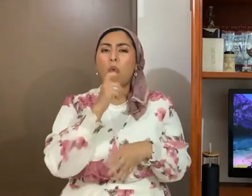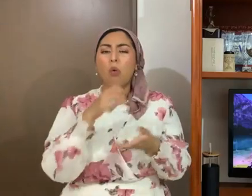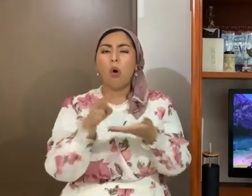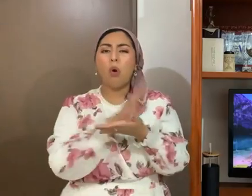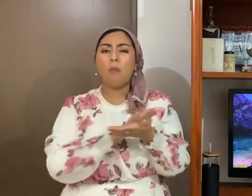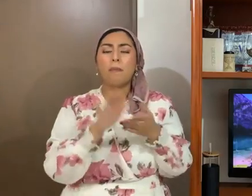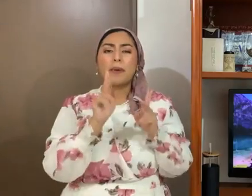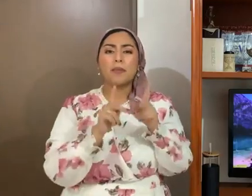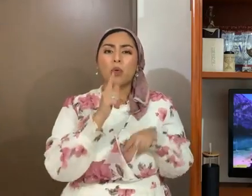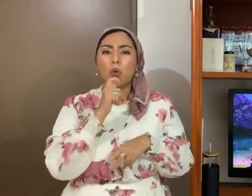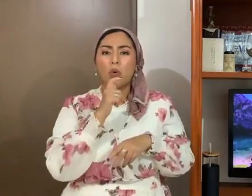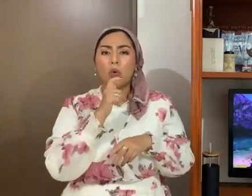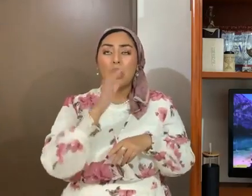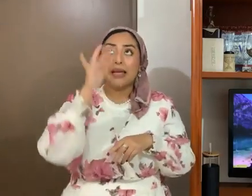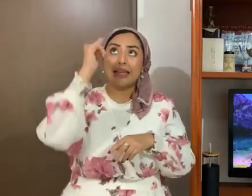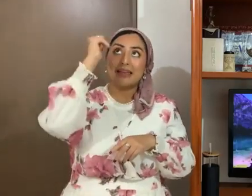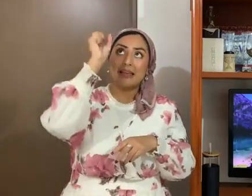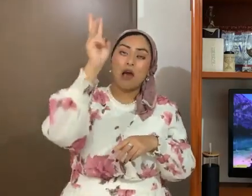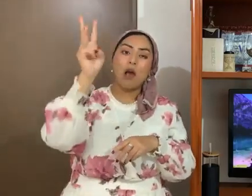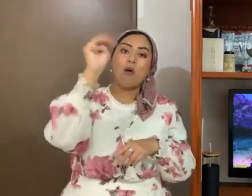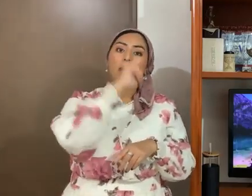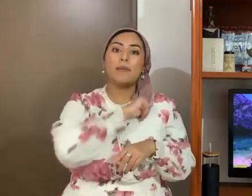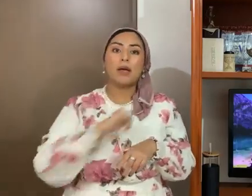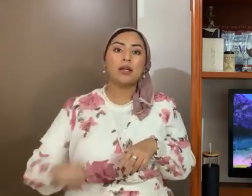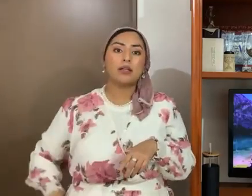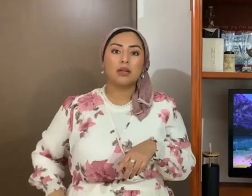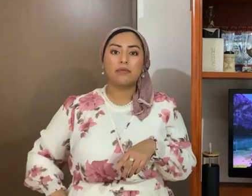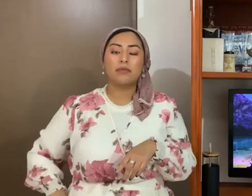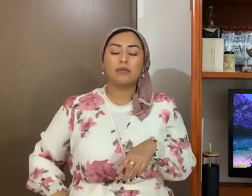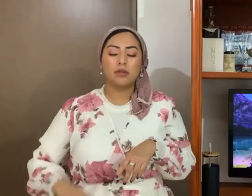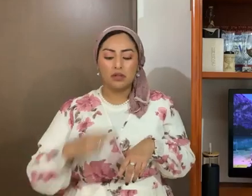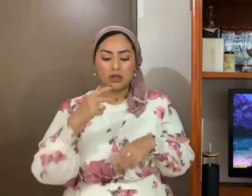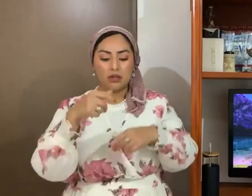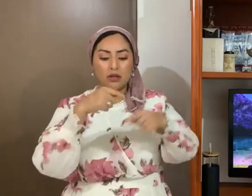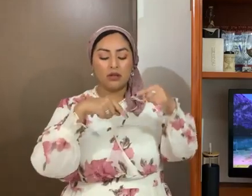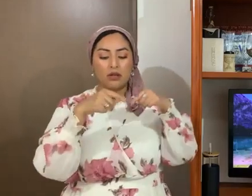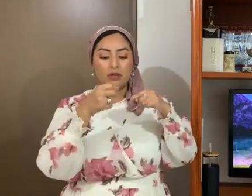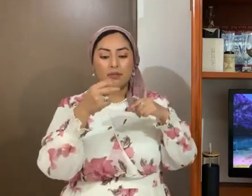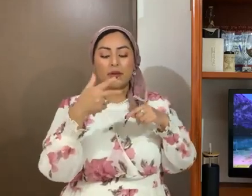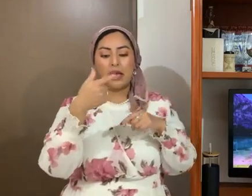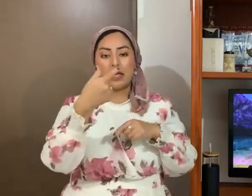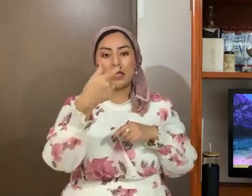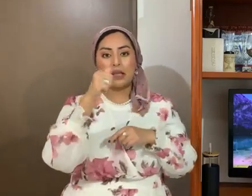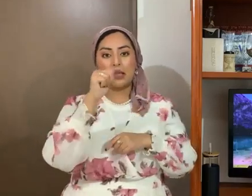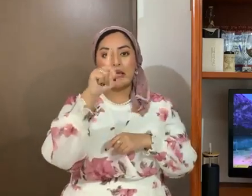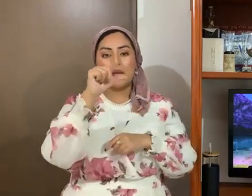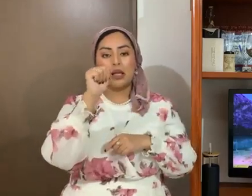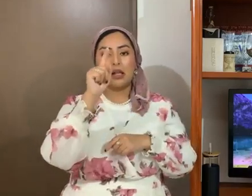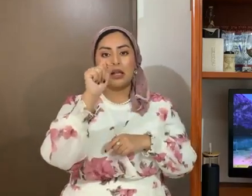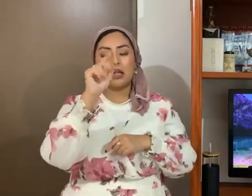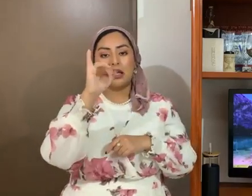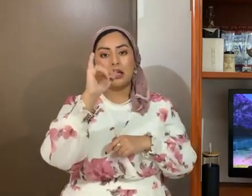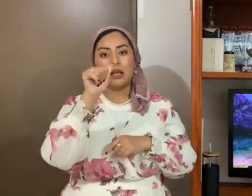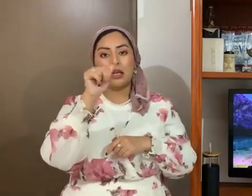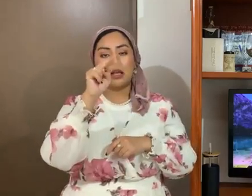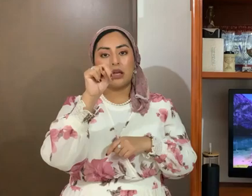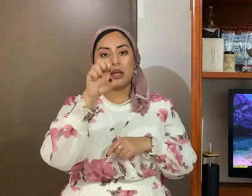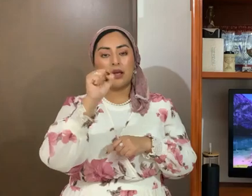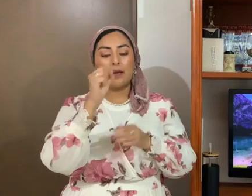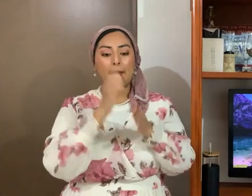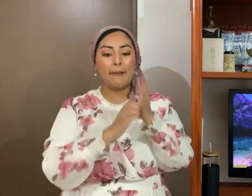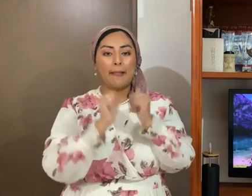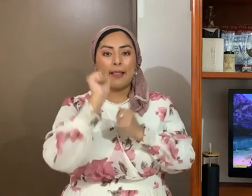simiente Kadosh? Yahshua HaMashiach. Yahshua HaMashiach. Vamos a Gálatas nuevamente y vamos al capítulo